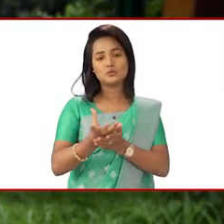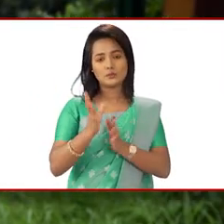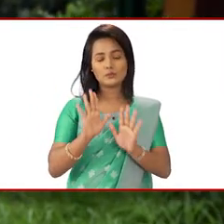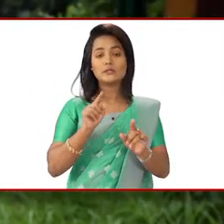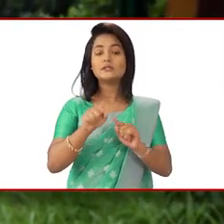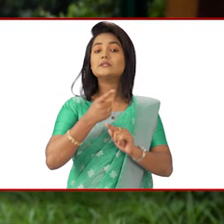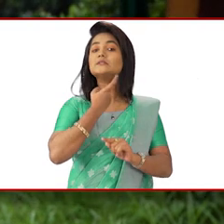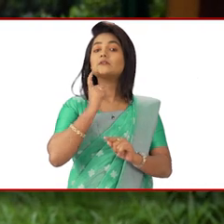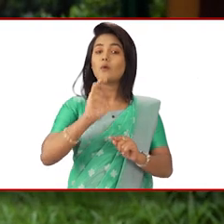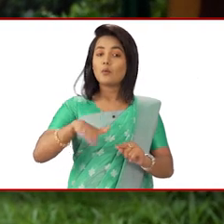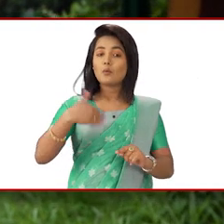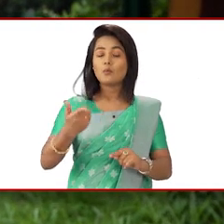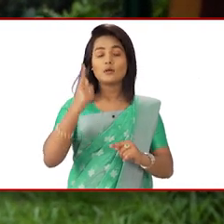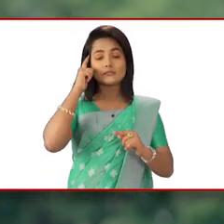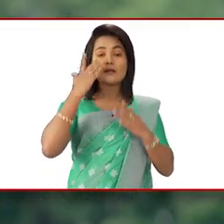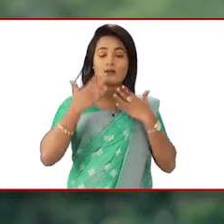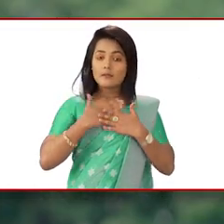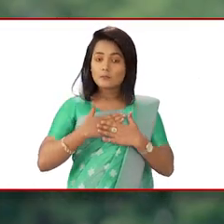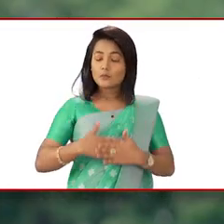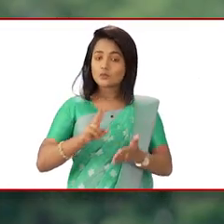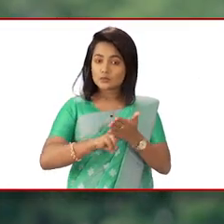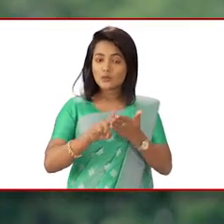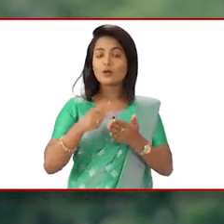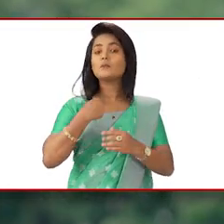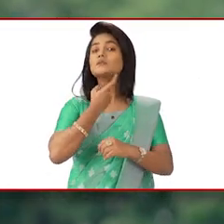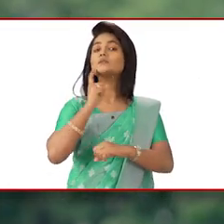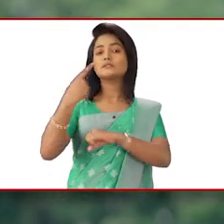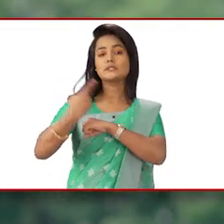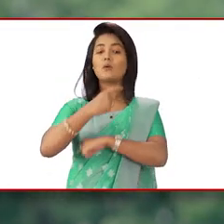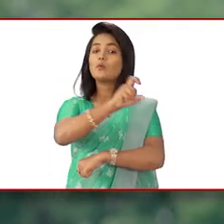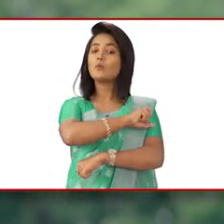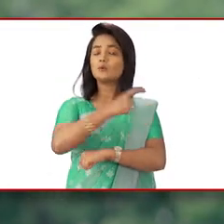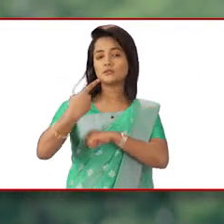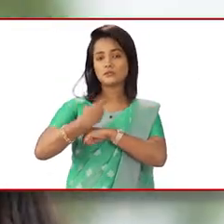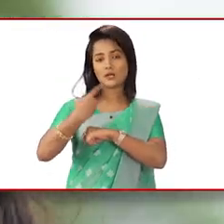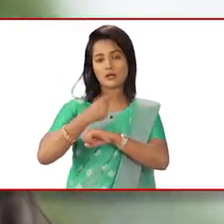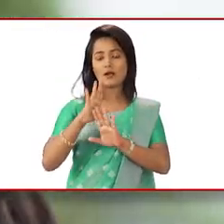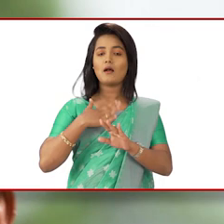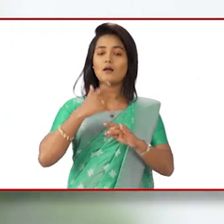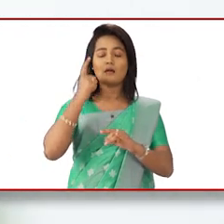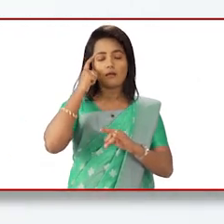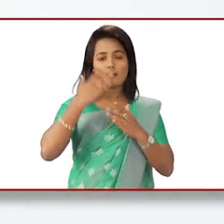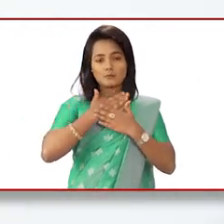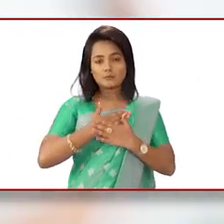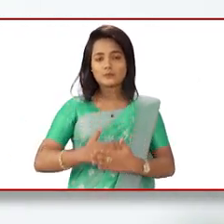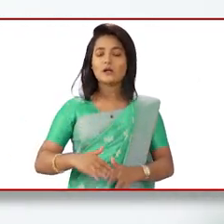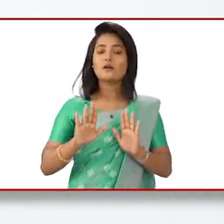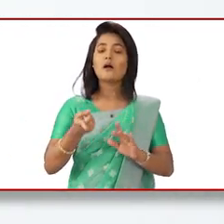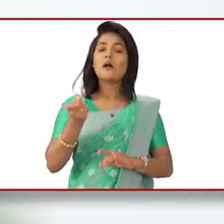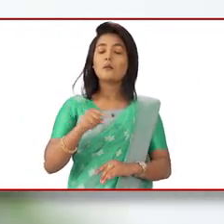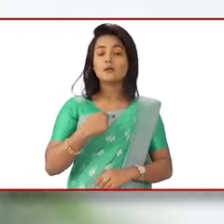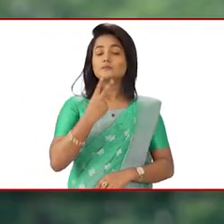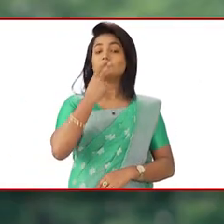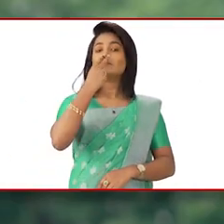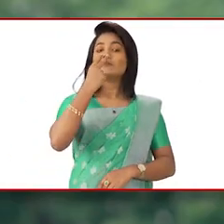খুব মাসকুলার হ্যান্ডস, পরে যে কুলডাউন জিনিসগুলো বেল্ট এগুলোকে ক্যারি নির্দেশনা দেন সেভাবে আমি আমার কুলডাউন করি। এর পাশাপাশি আমি